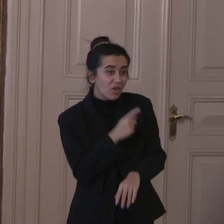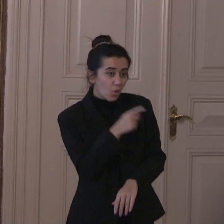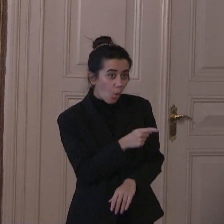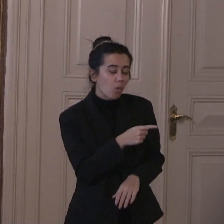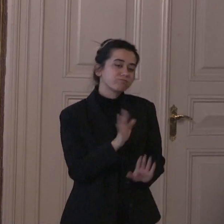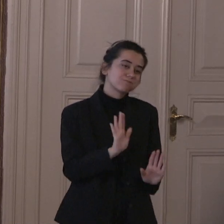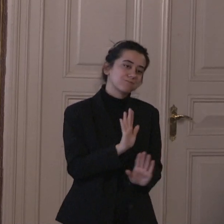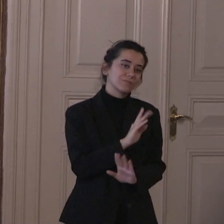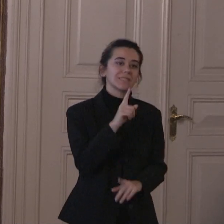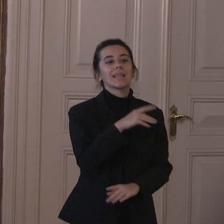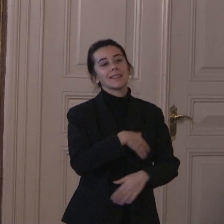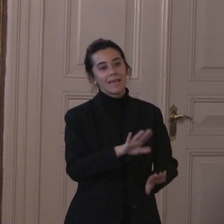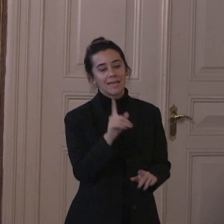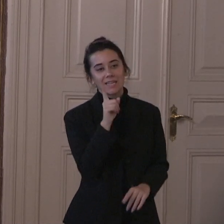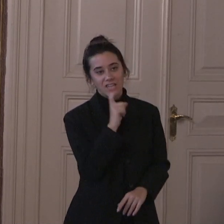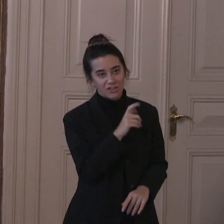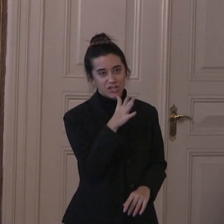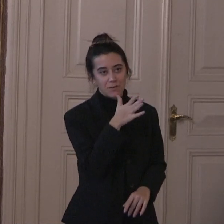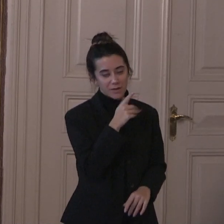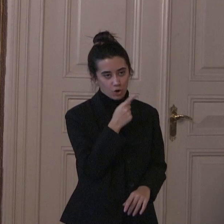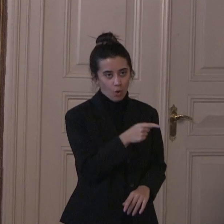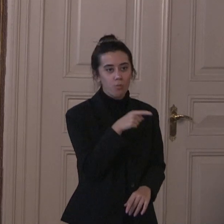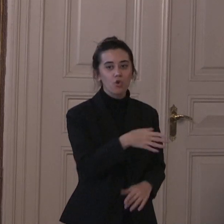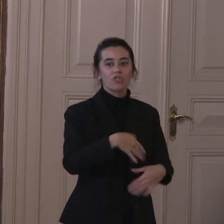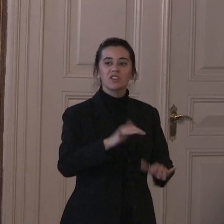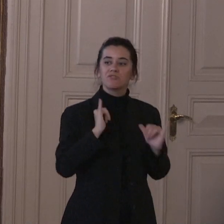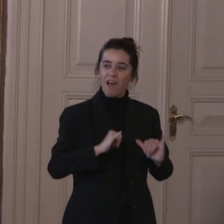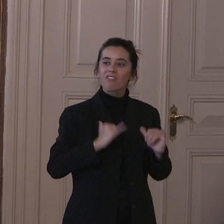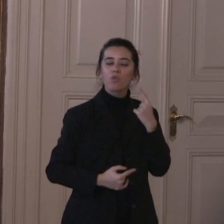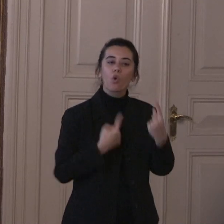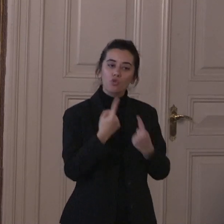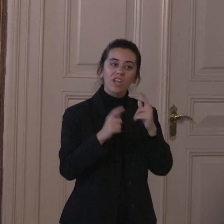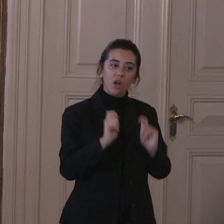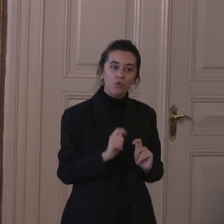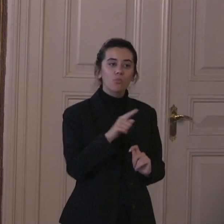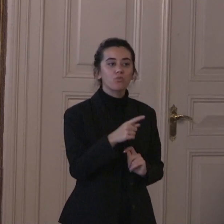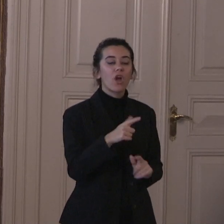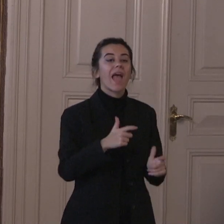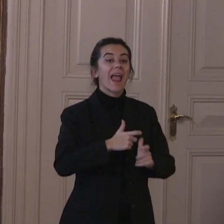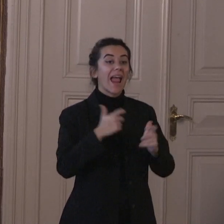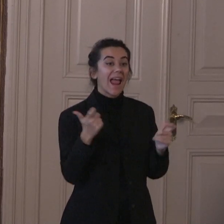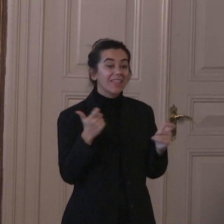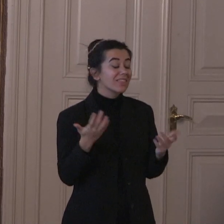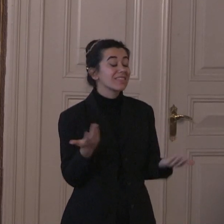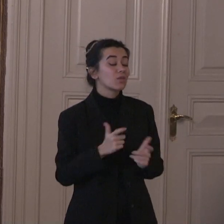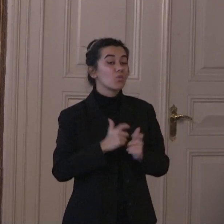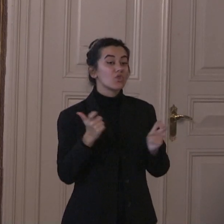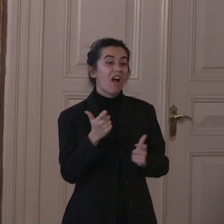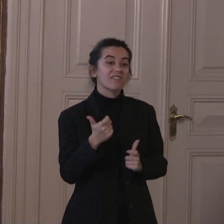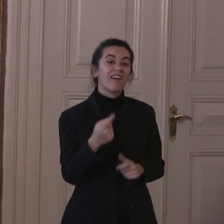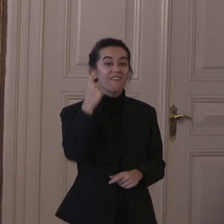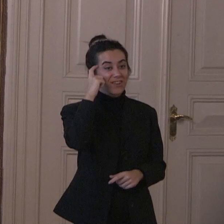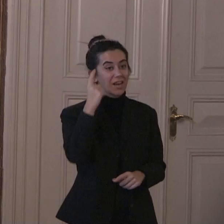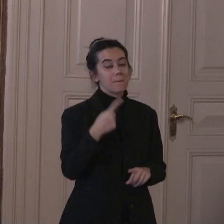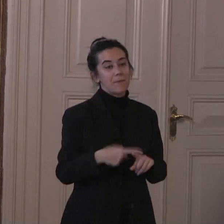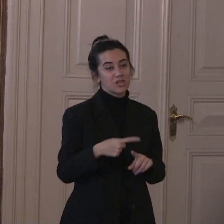bir özgüven kazandım. İşte burada da şu an rahat rahat konuşuyor olabiliyorsam bu gerçekten en büyük katkılarıyladır. İşte burada çok güzel